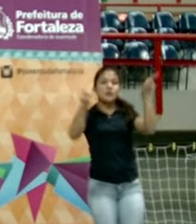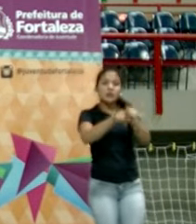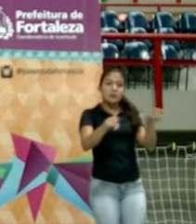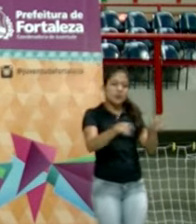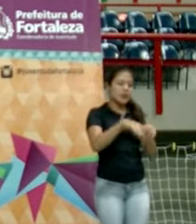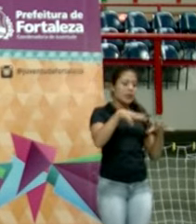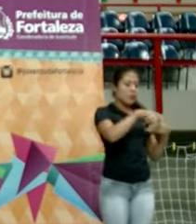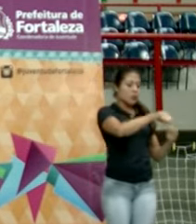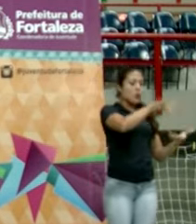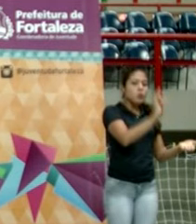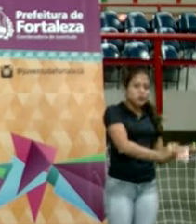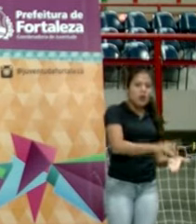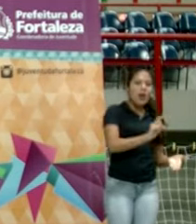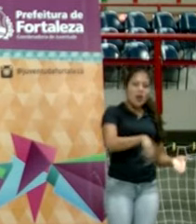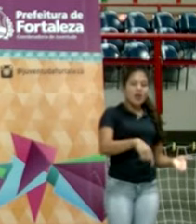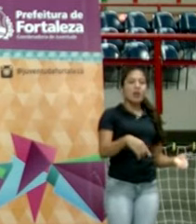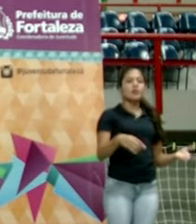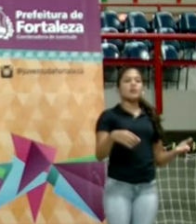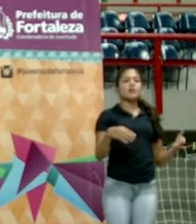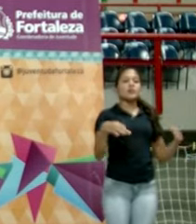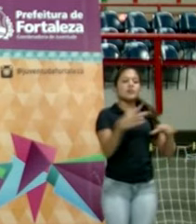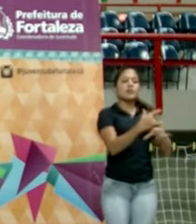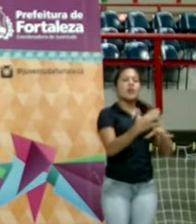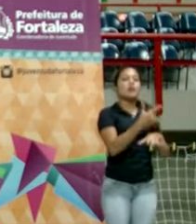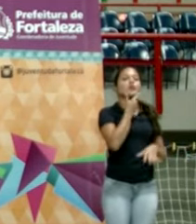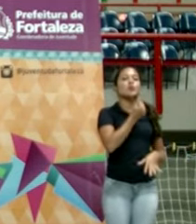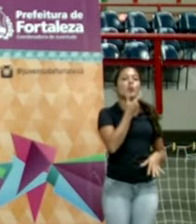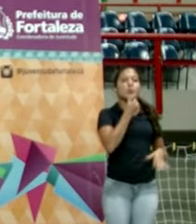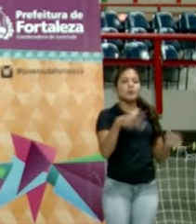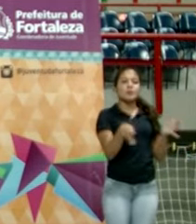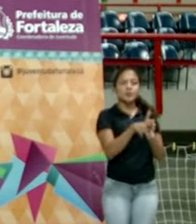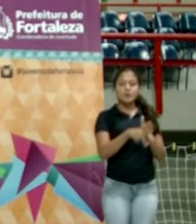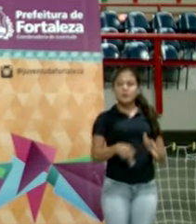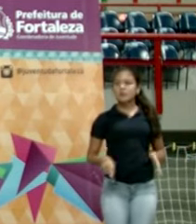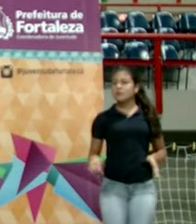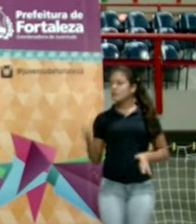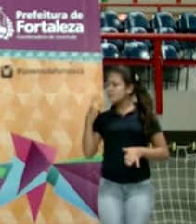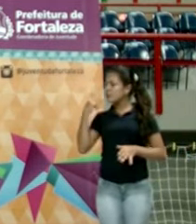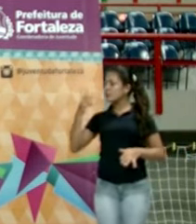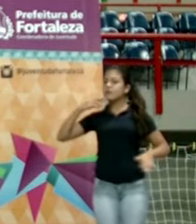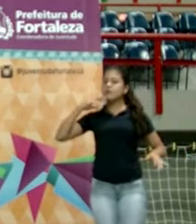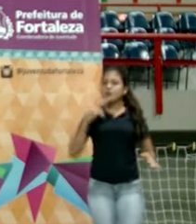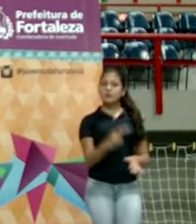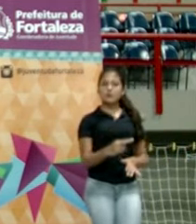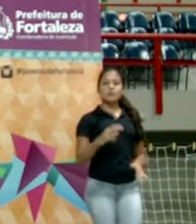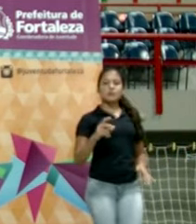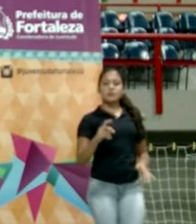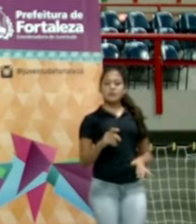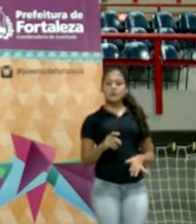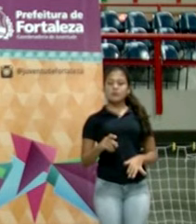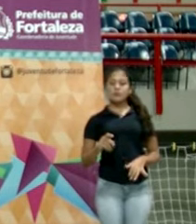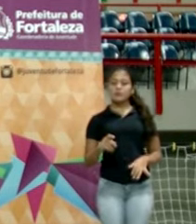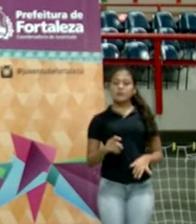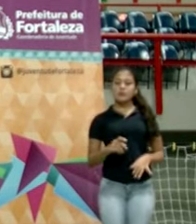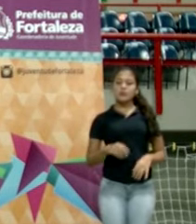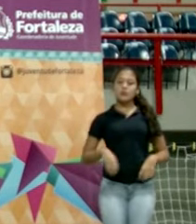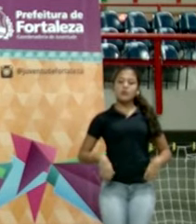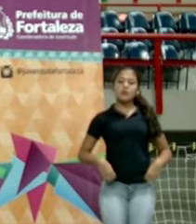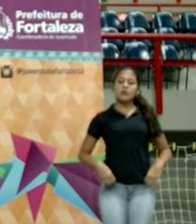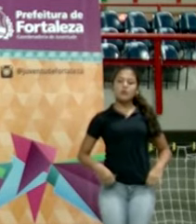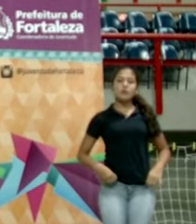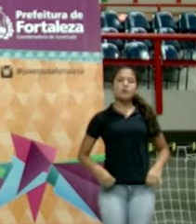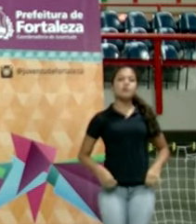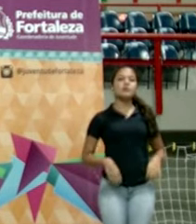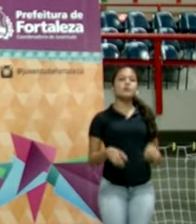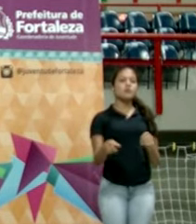Mas daqui a pouco a gente fala sobre Santo Agostinho. Ó, vamos resolver a nossa questão? Que sem querer eu apertei e já ficou o gabarito aí, né? Mas